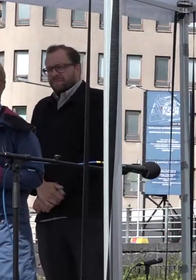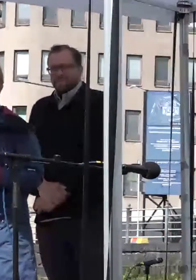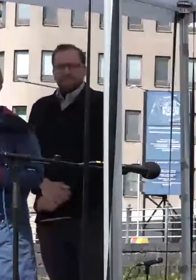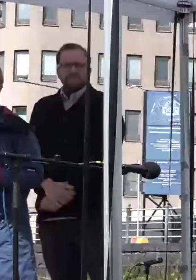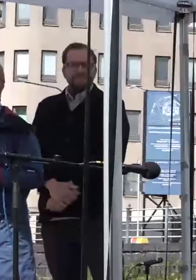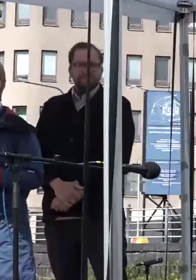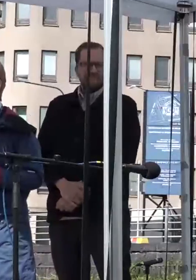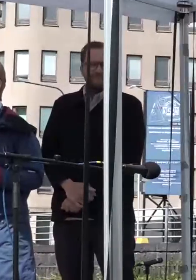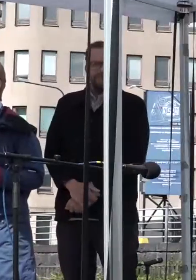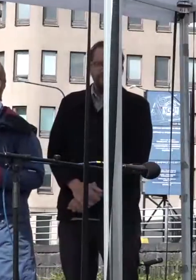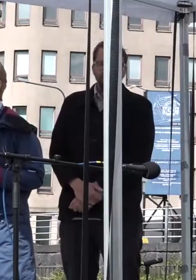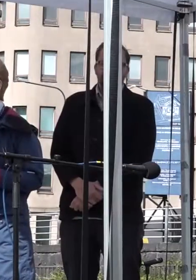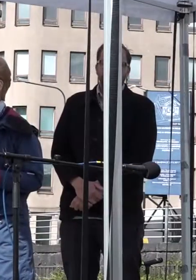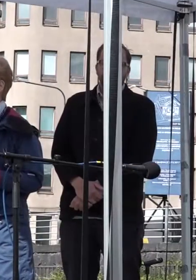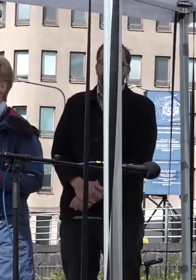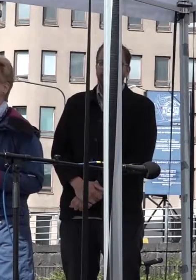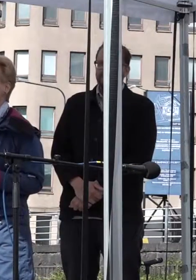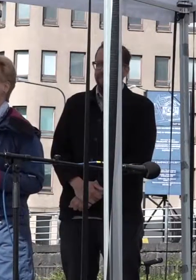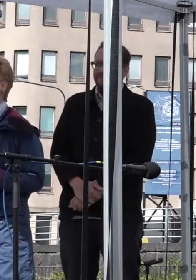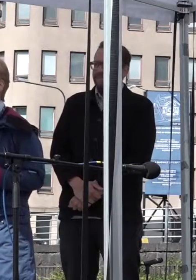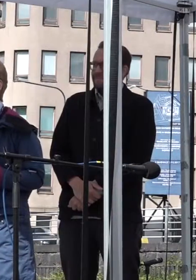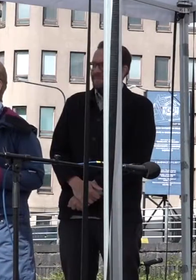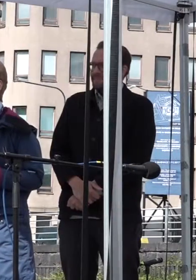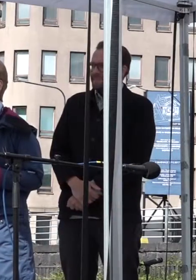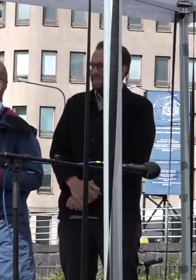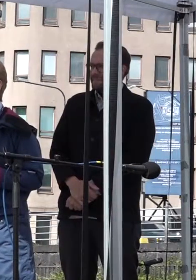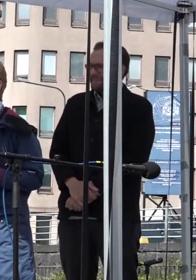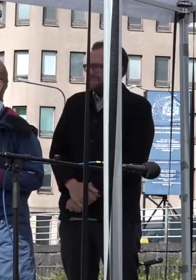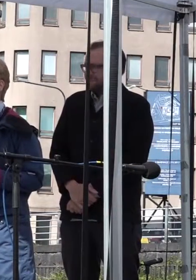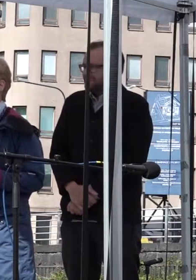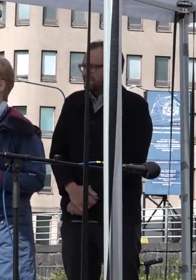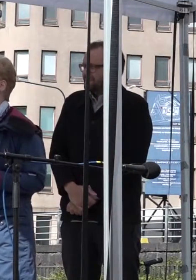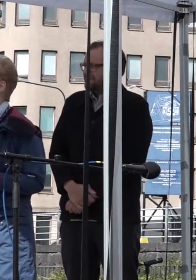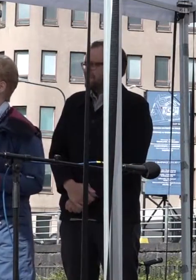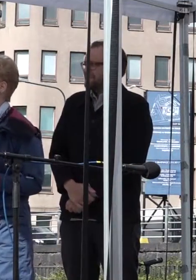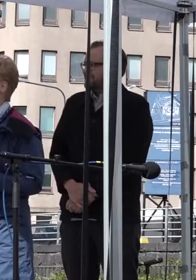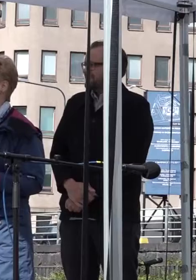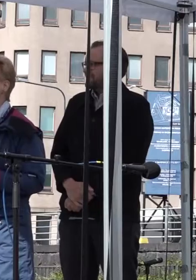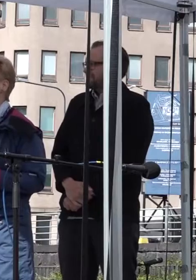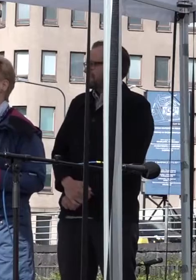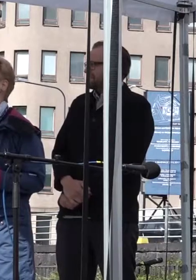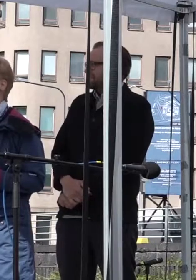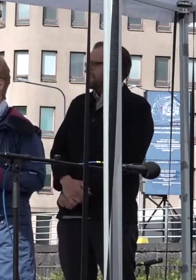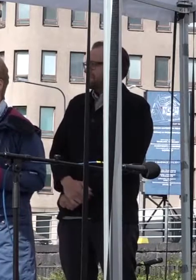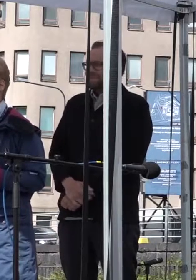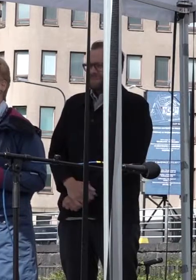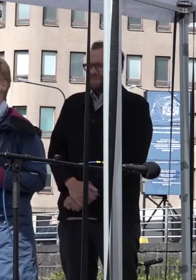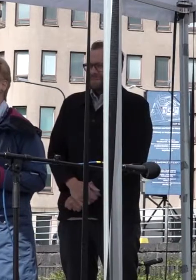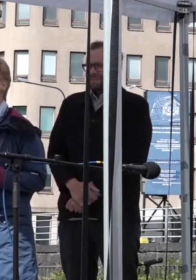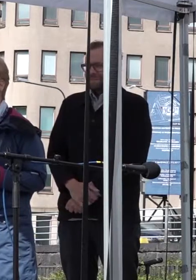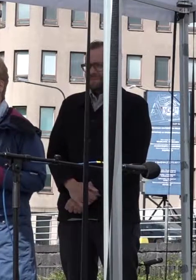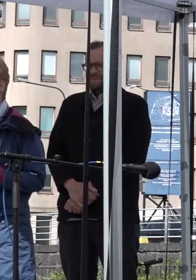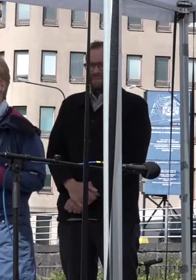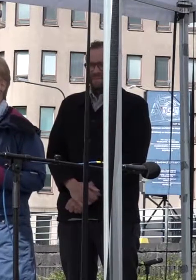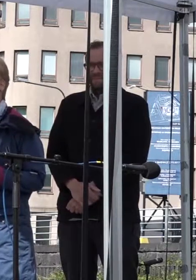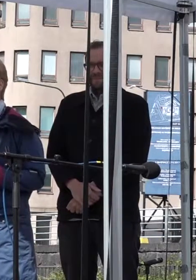kun olette tulleet tänään tänne. Ja ilmeisesti aurinkokin on meidän puolella. Sadetta luvattiin, mulla sadettakin mukana sen takia, mutta aurinko paistaa. Tänään on vammaisten